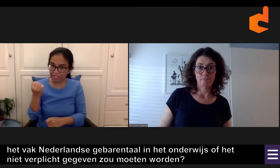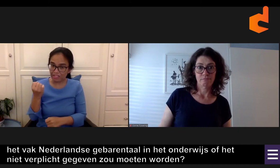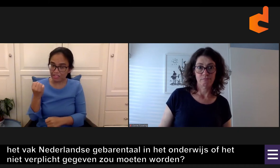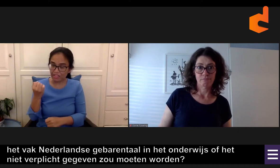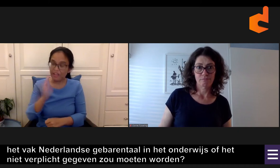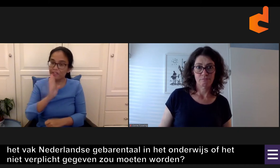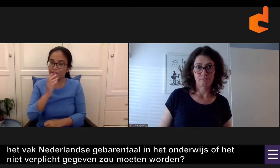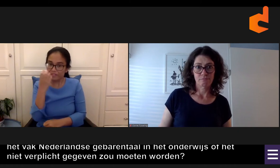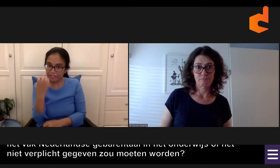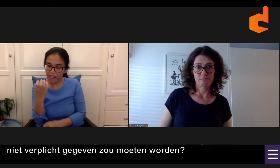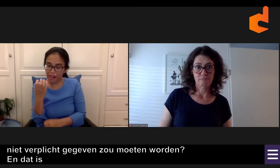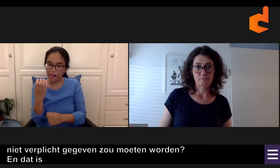En dat is eigenlijk iets wat al mogelijk is.